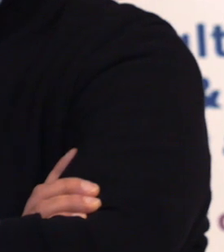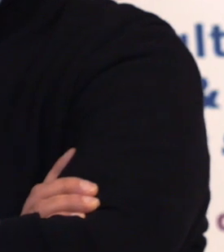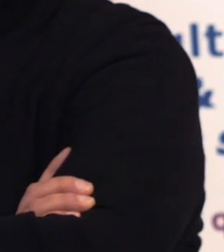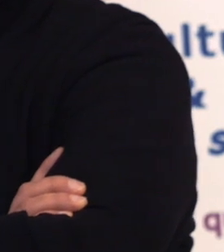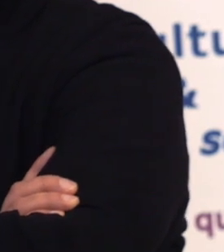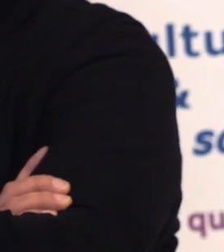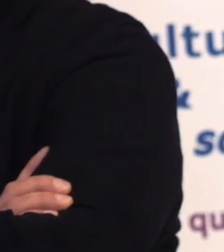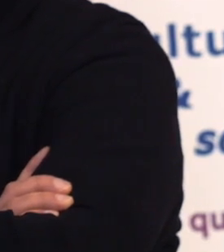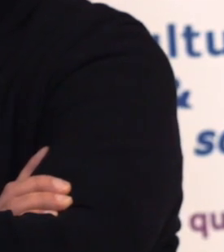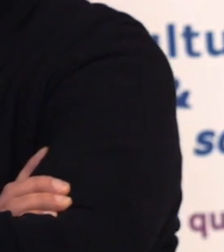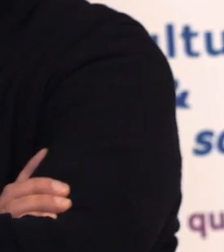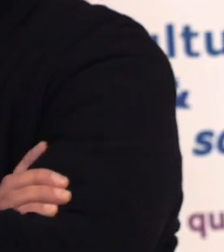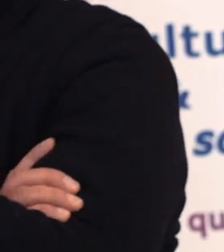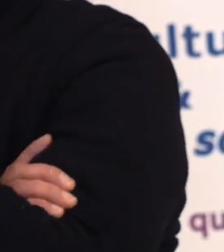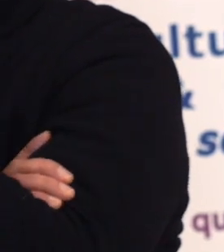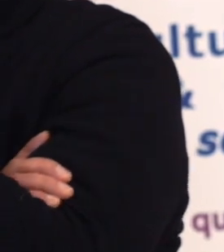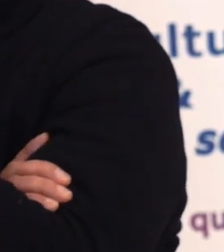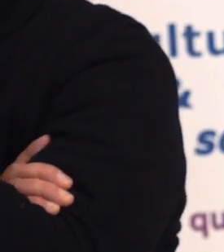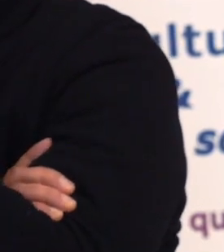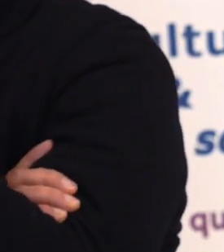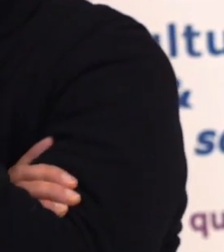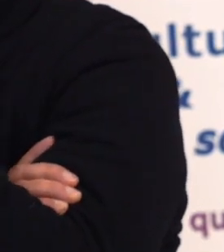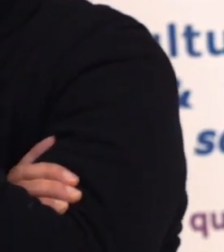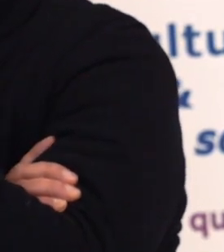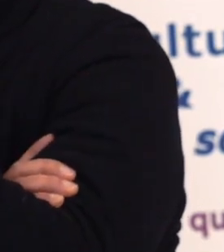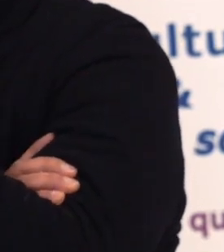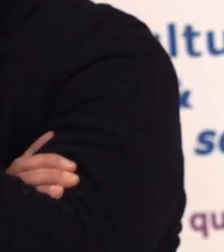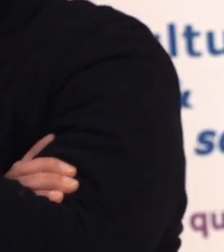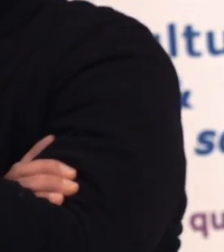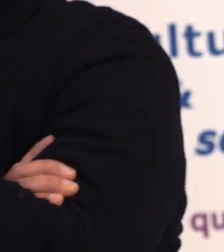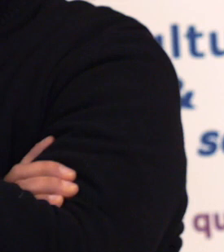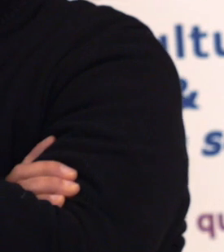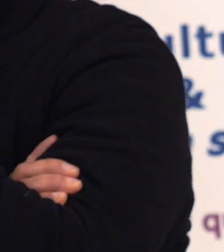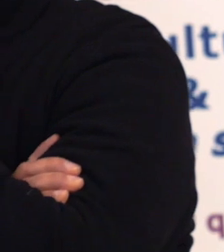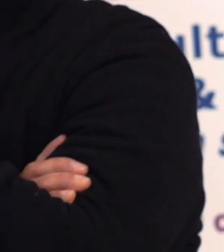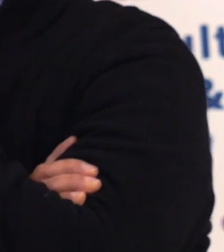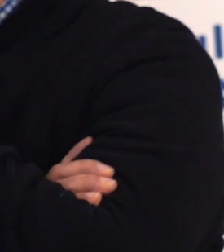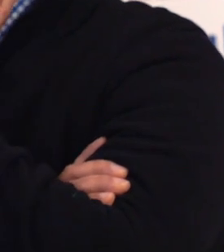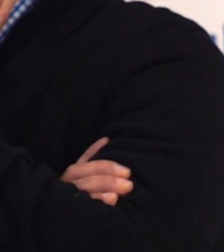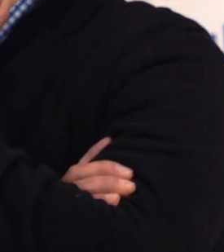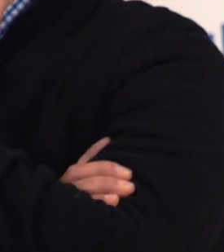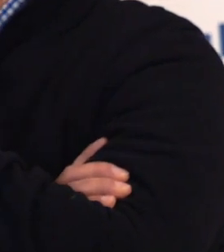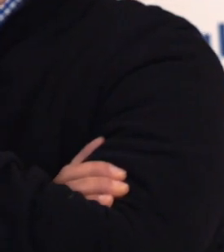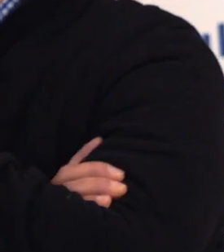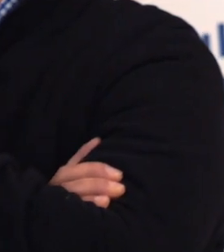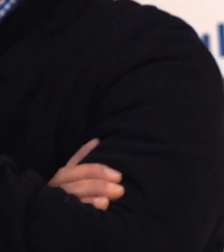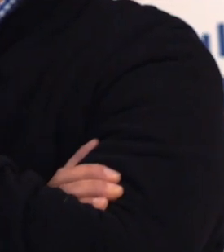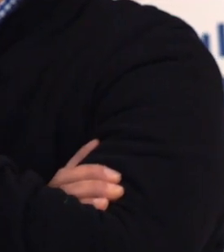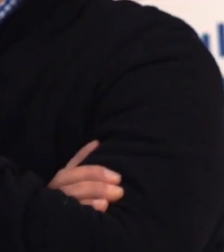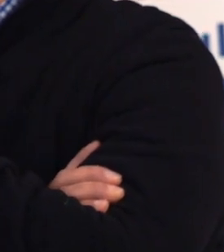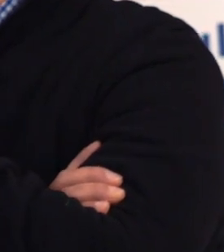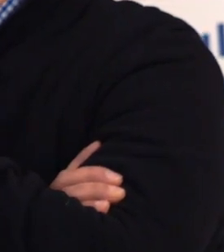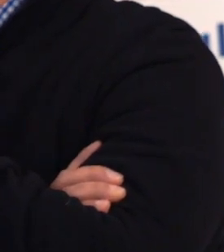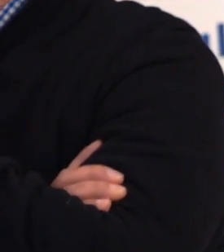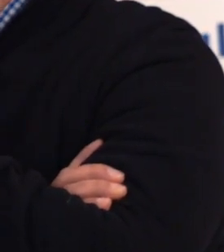et les portes sont pas faciles à franchir sans parler de situation difficile quand on a une poussette ou une trottinette c'est déjà très très